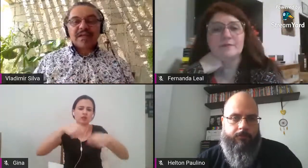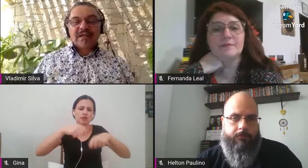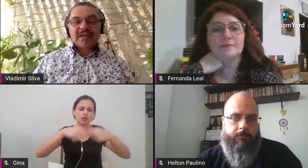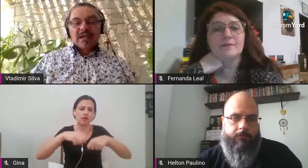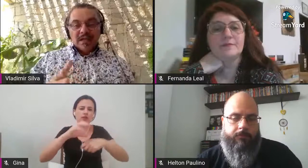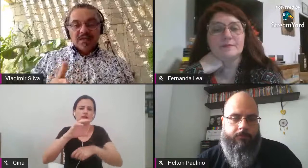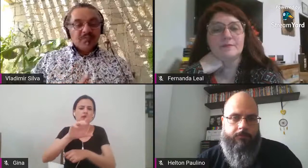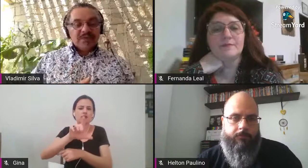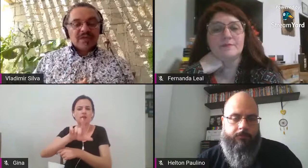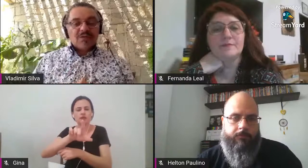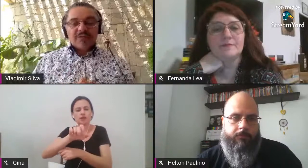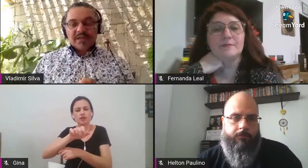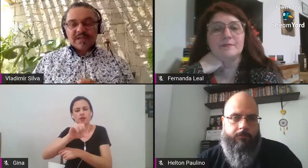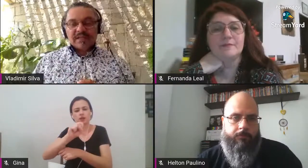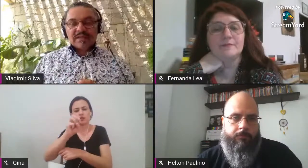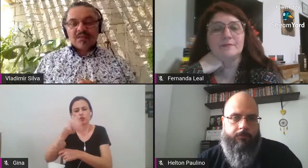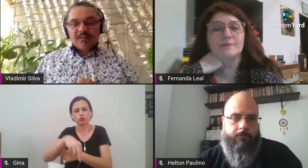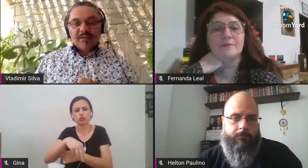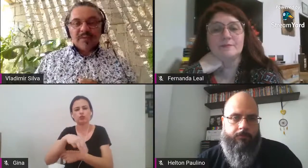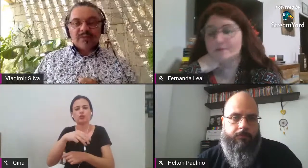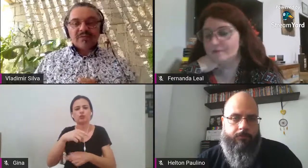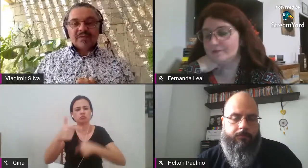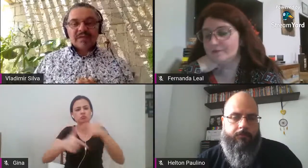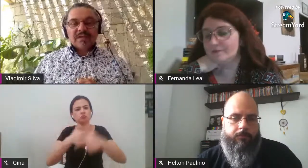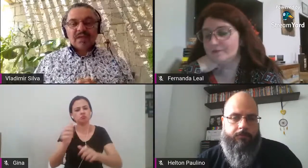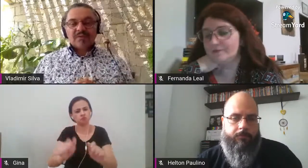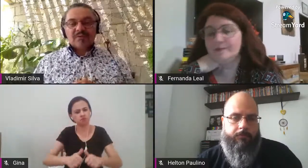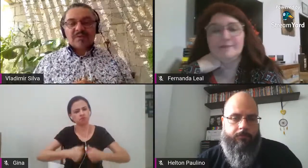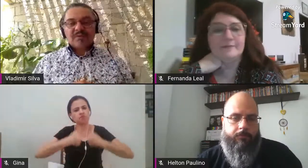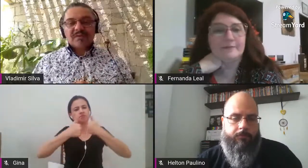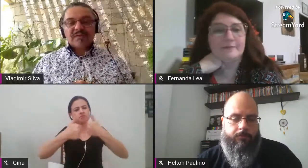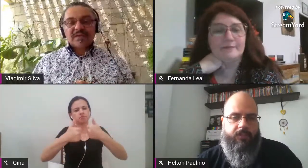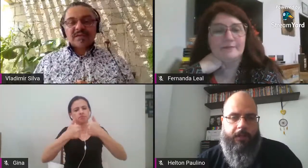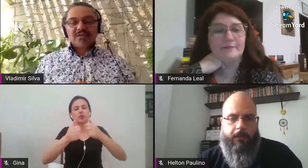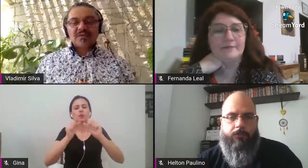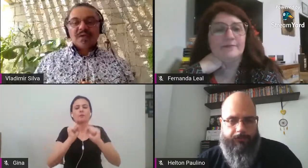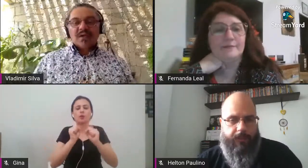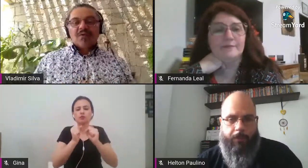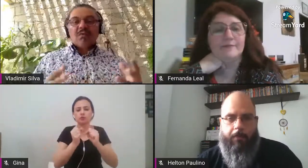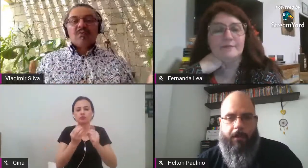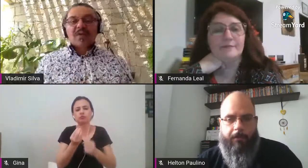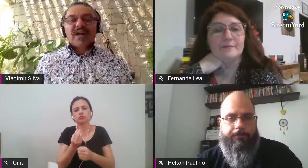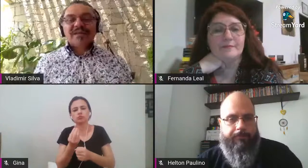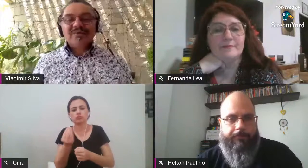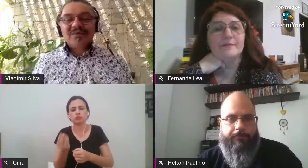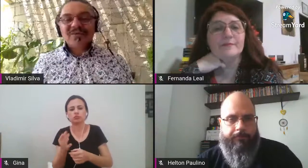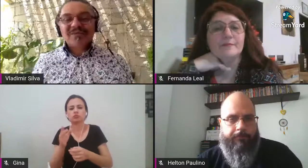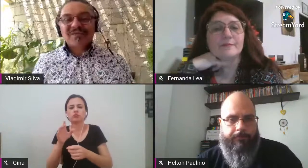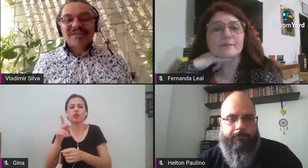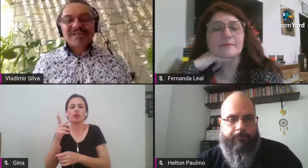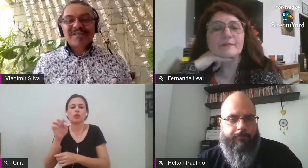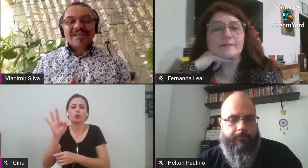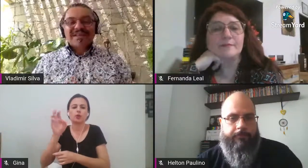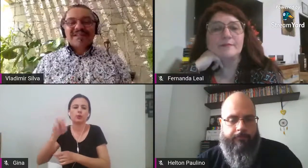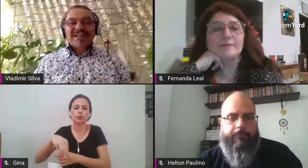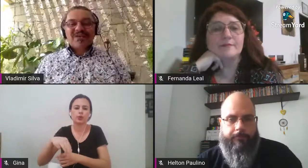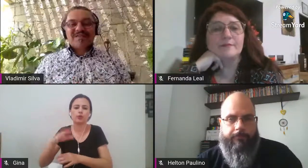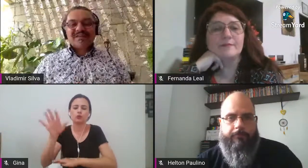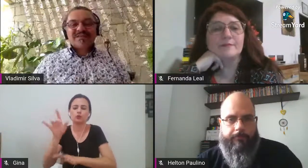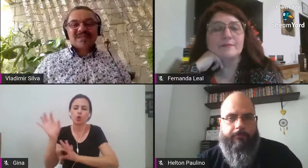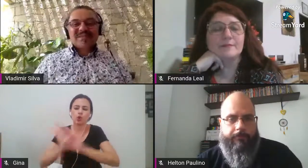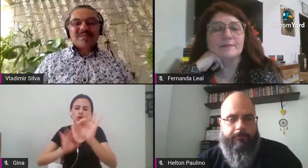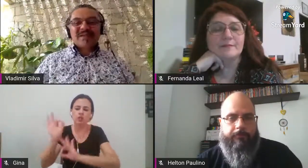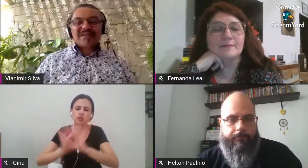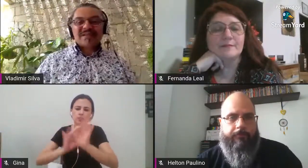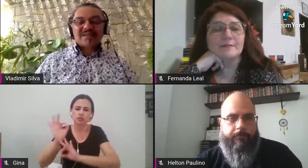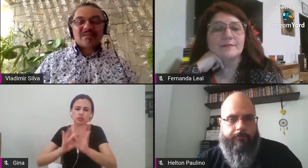trabalho excelente e eu poderia compartilhar sem nenhum problema com você, Elton, para você fazer isso como um cartão de boas-vindas e de